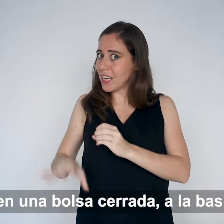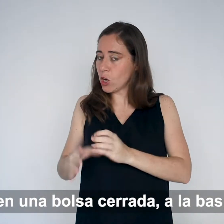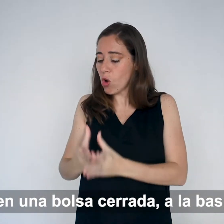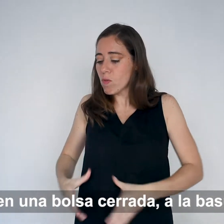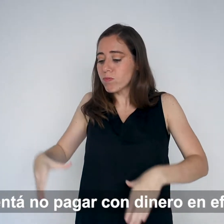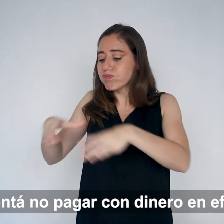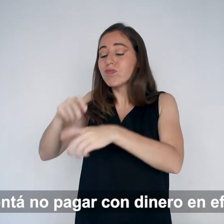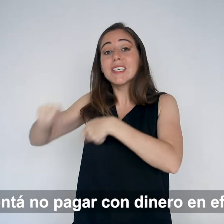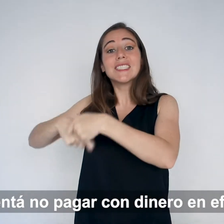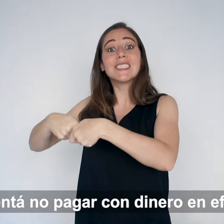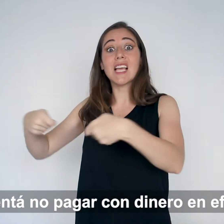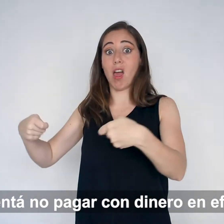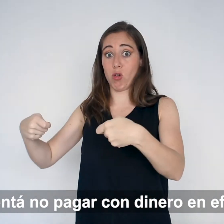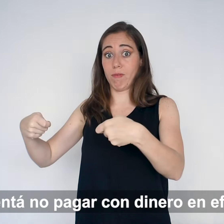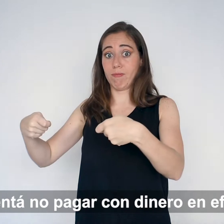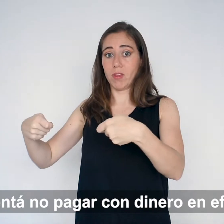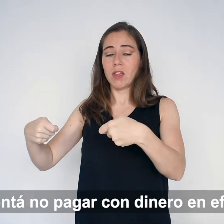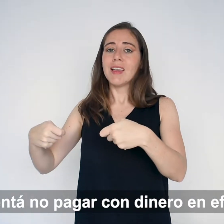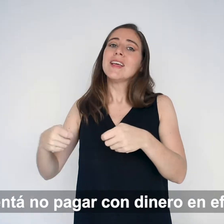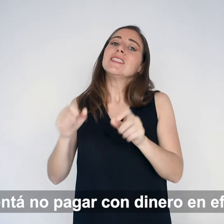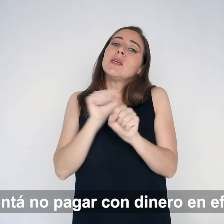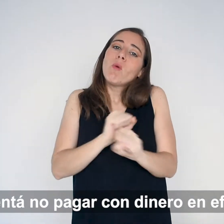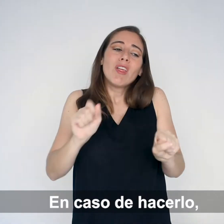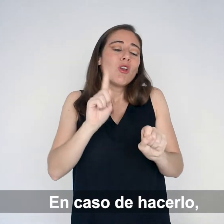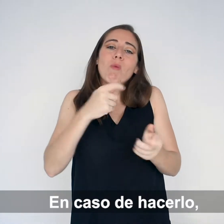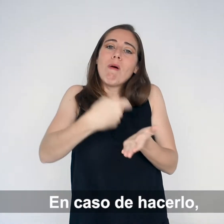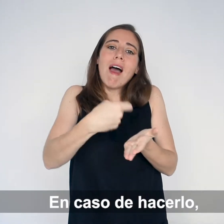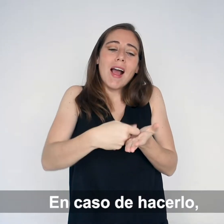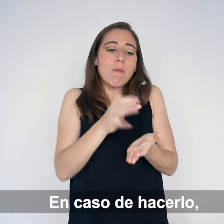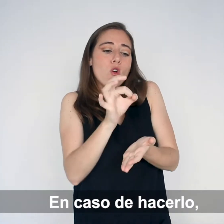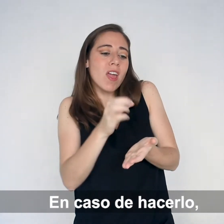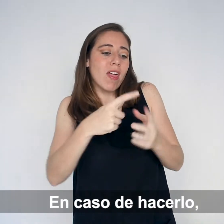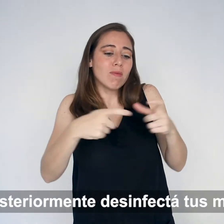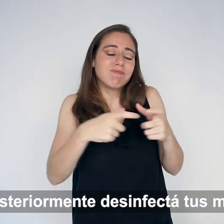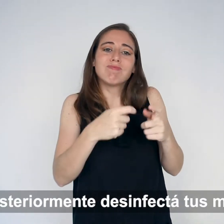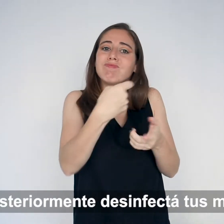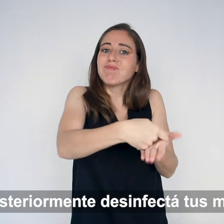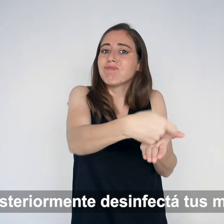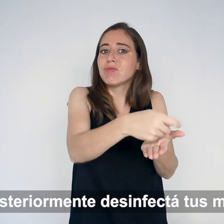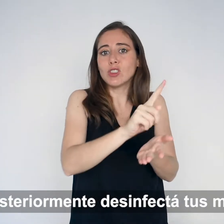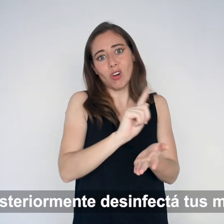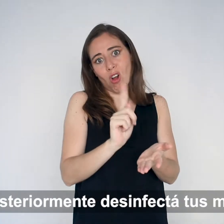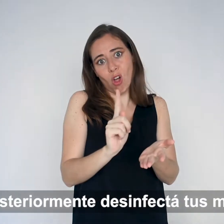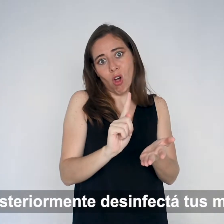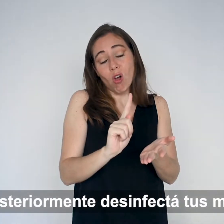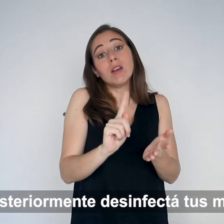Intenta no pagar con dinero en efectivo. En caso de hacerlo, posteriormente desinfecta tus manos.